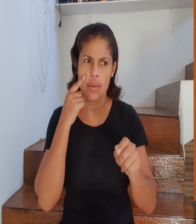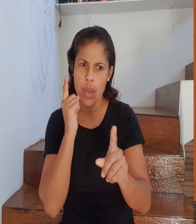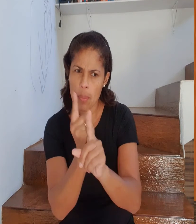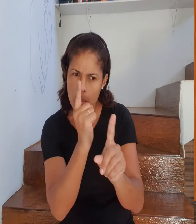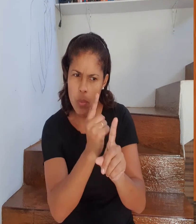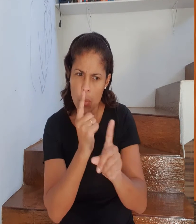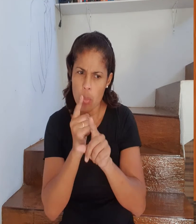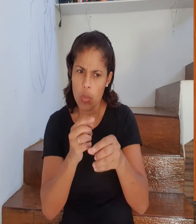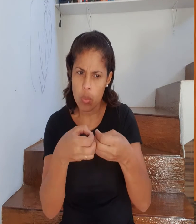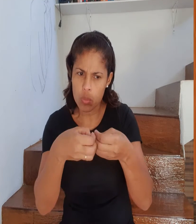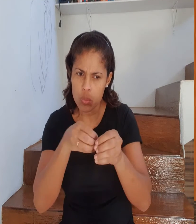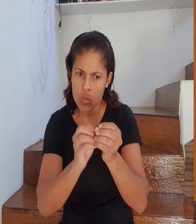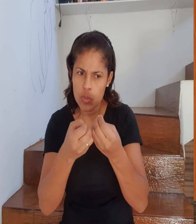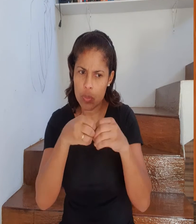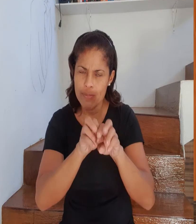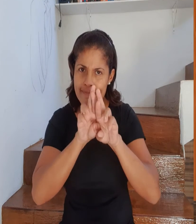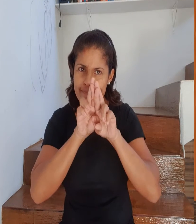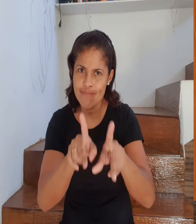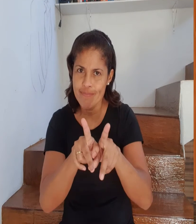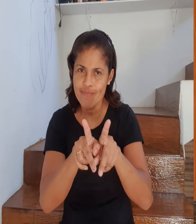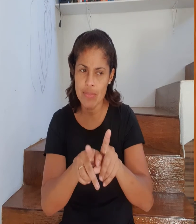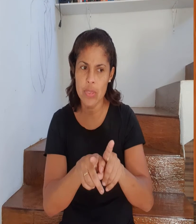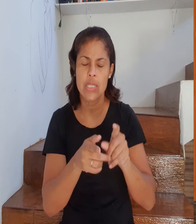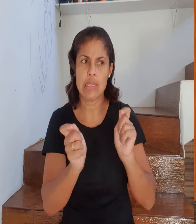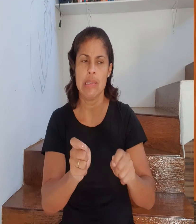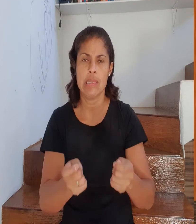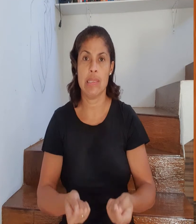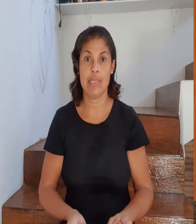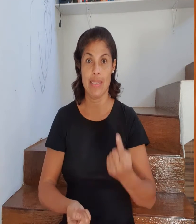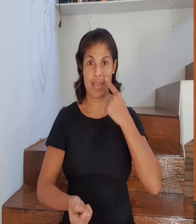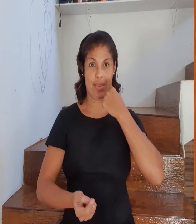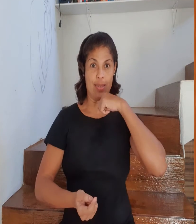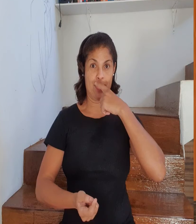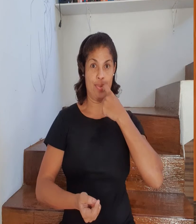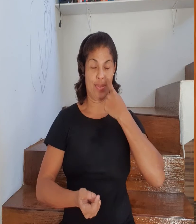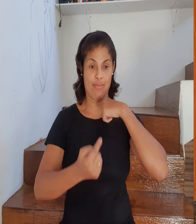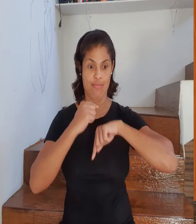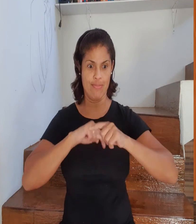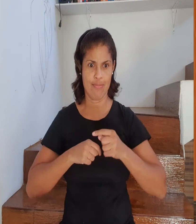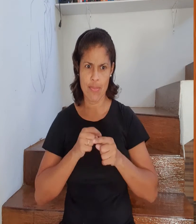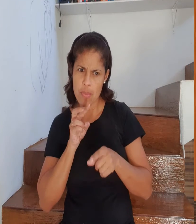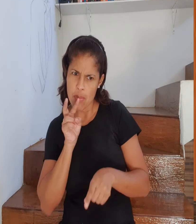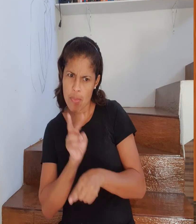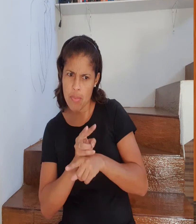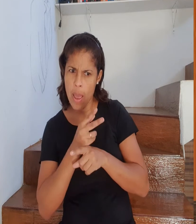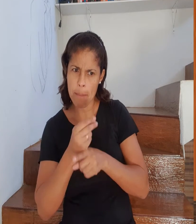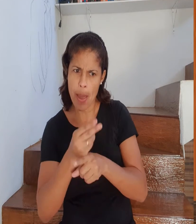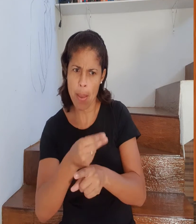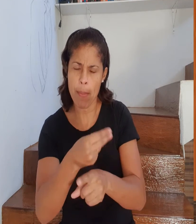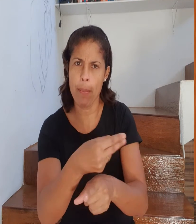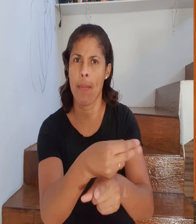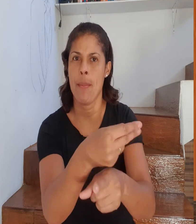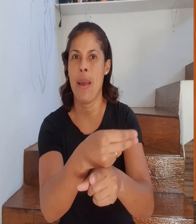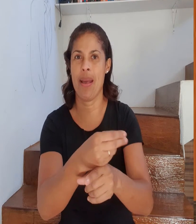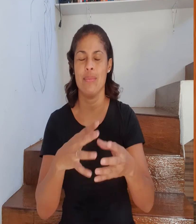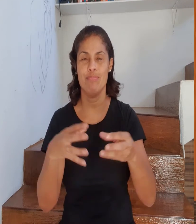capacidade de serem reconhecidos como moléculas estranhas e desencadearem uma resposta imune e, consequentemente,